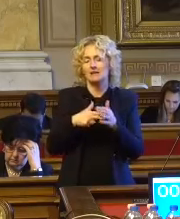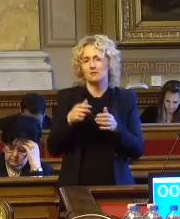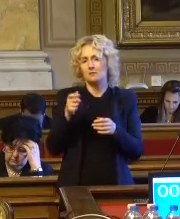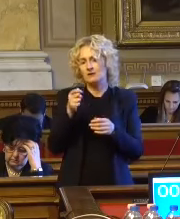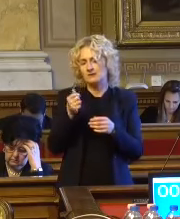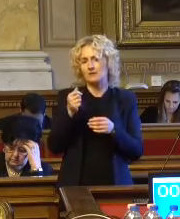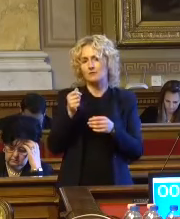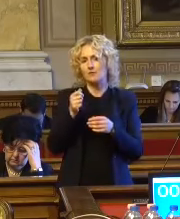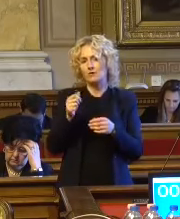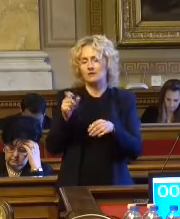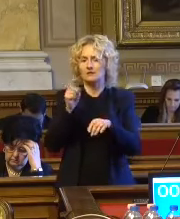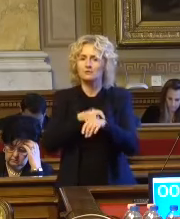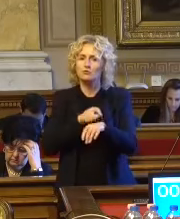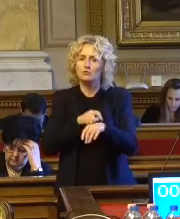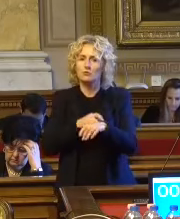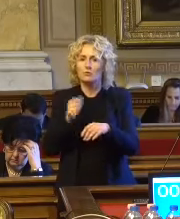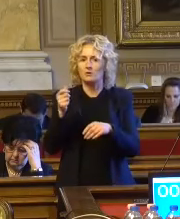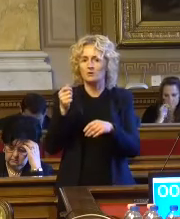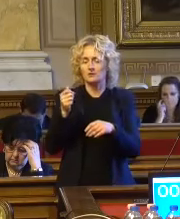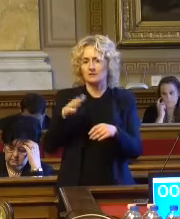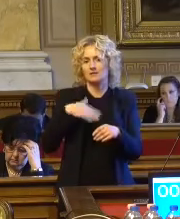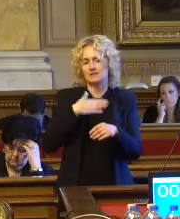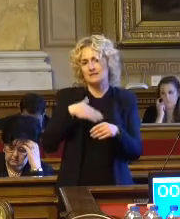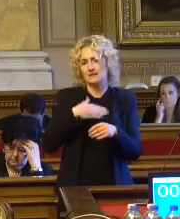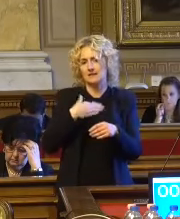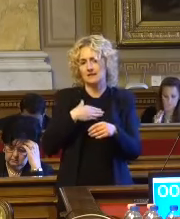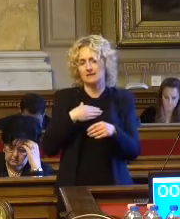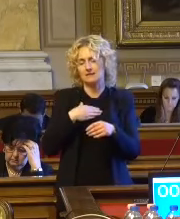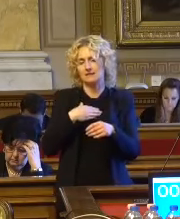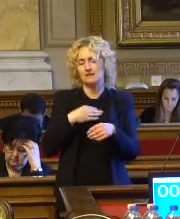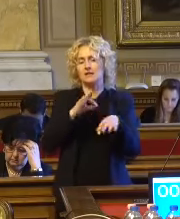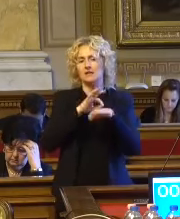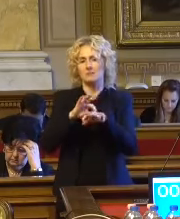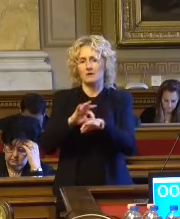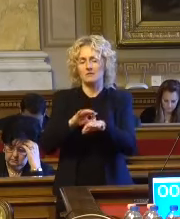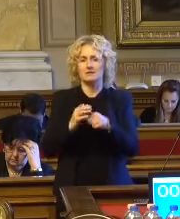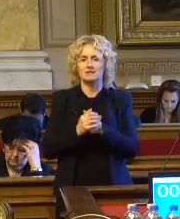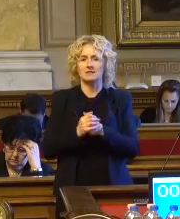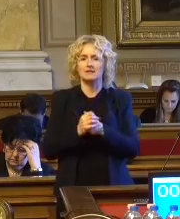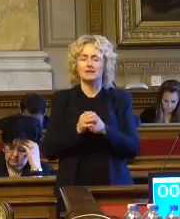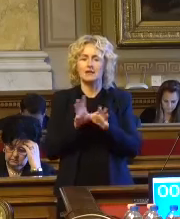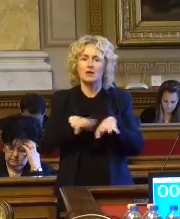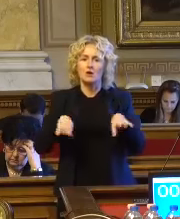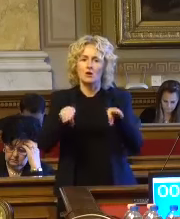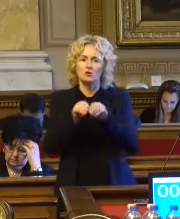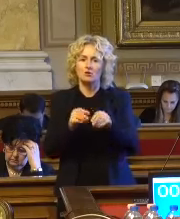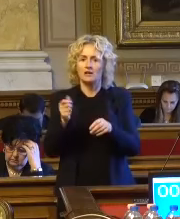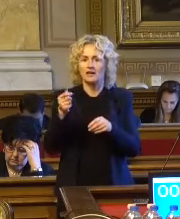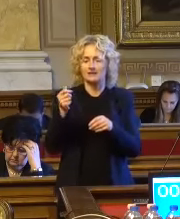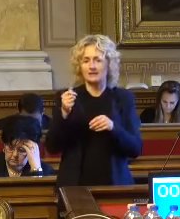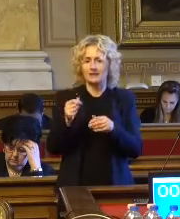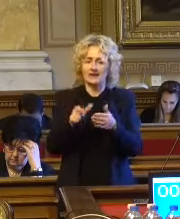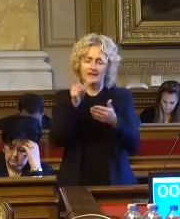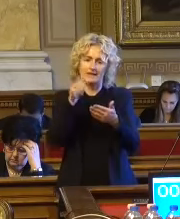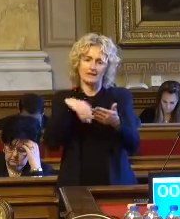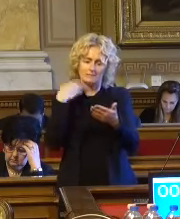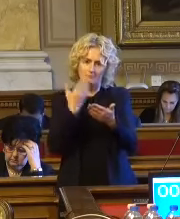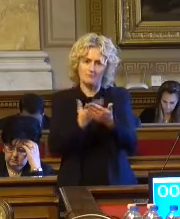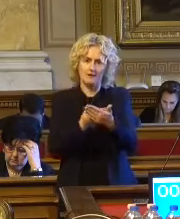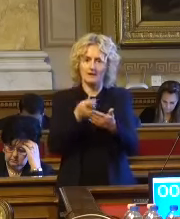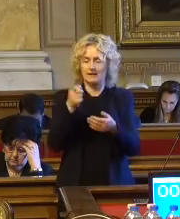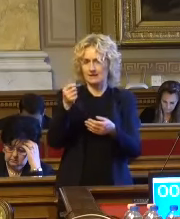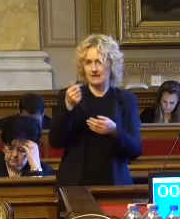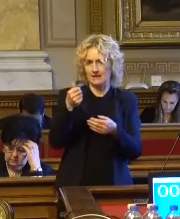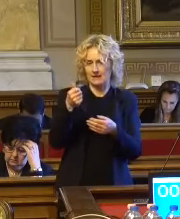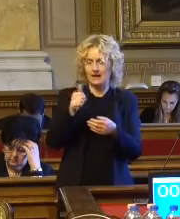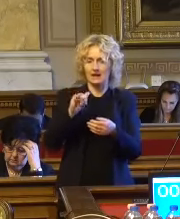díjat vezetnénk be a konditerembe. A családi jegyek, illetve a bérletek ára is arányosan